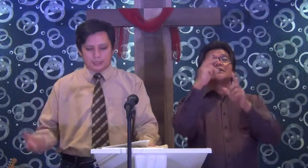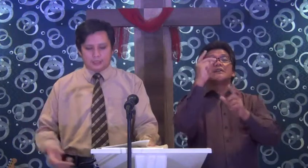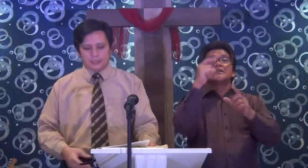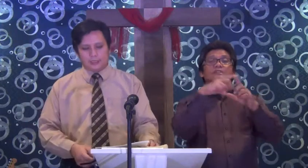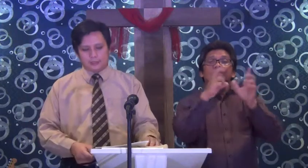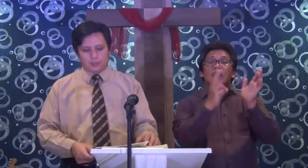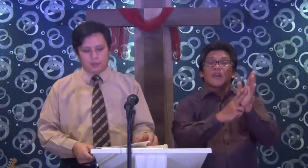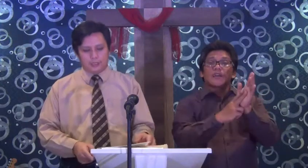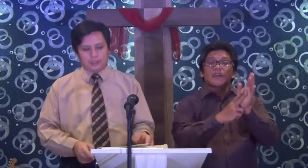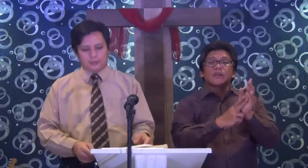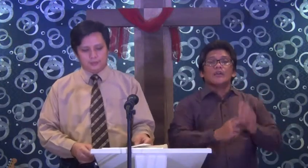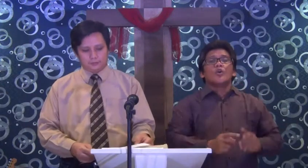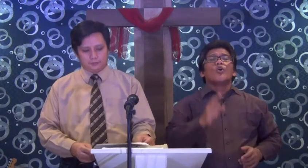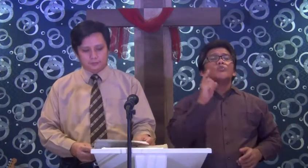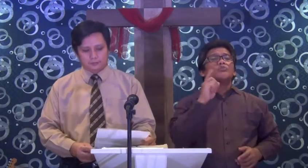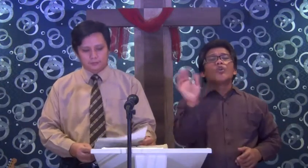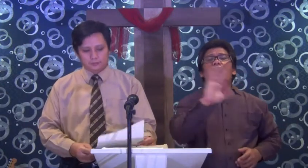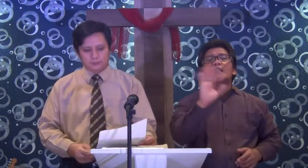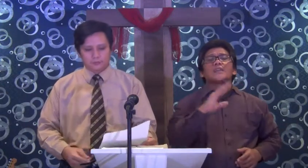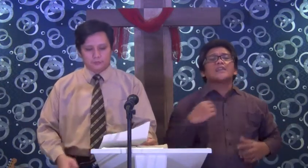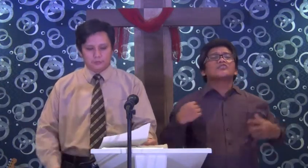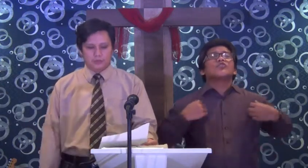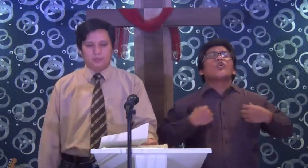Bukan sekedar datang ke sekolah.